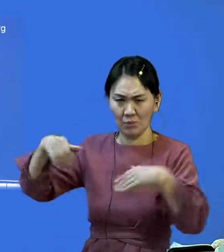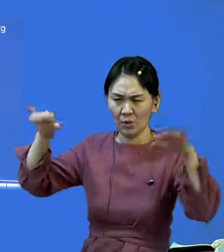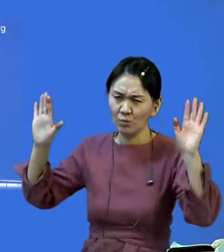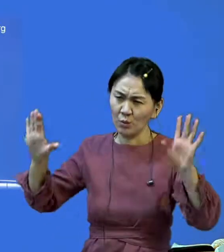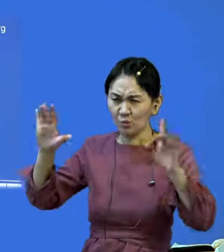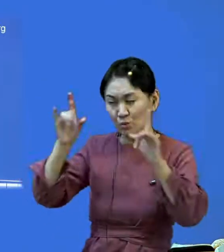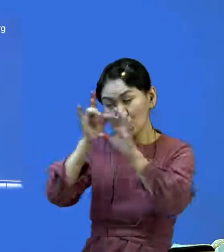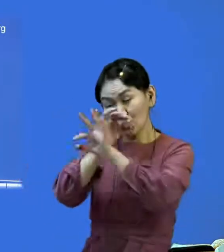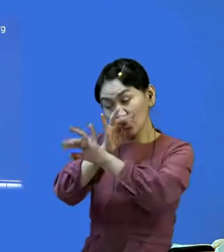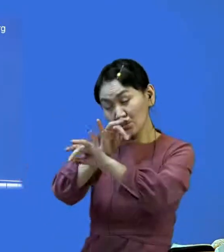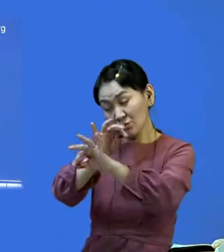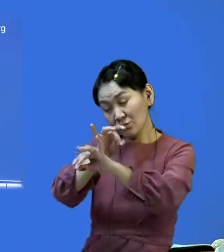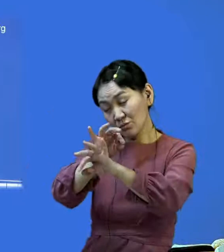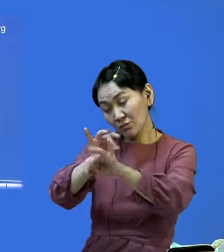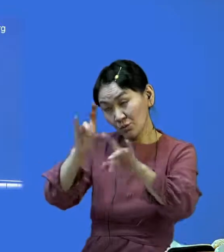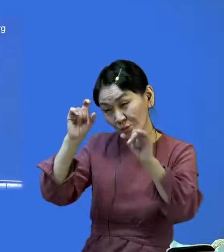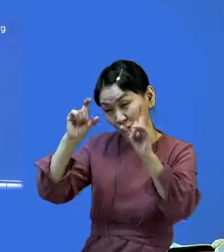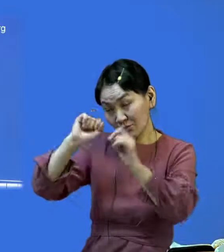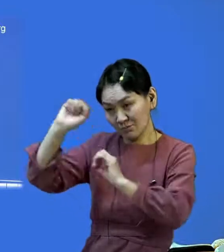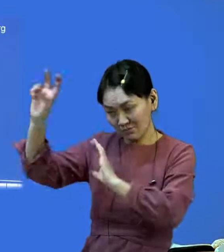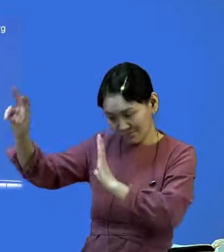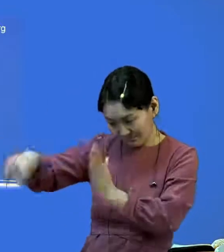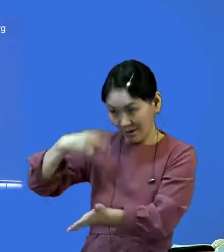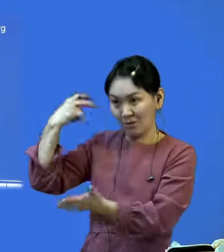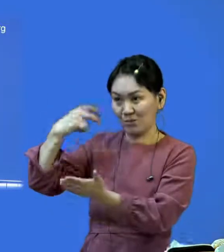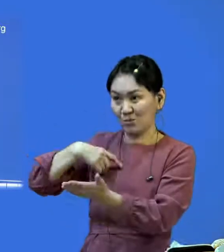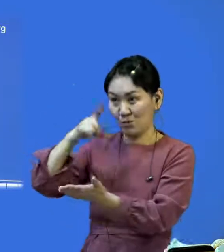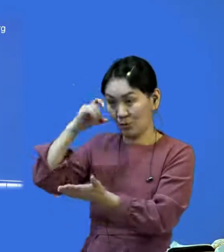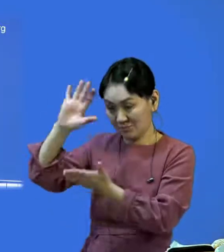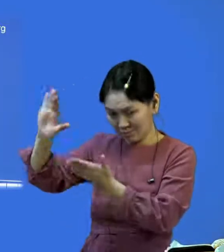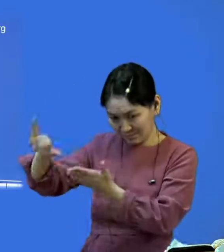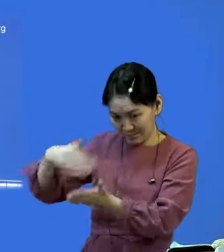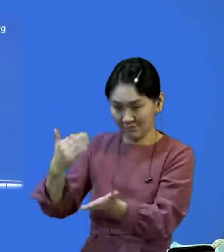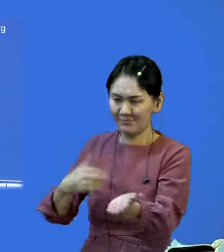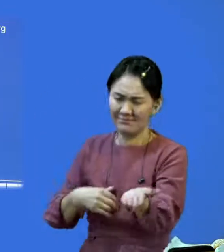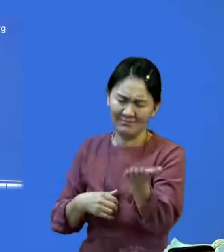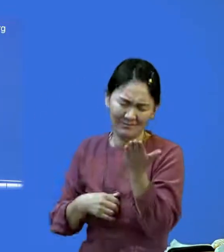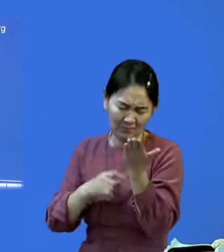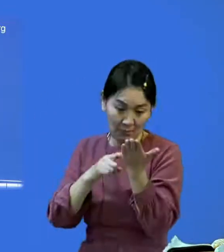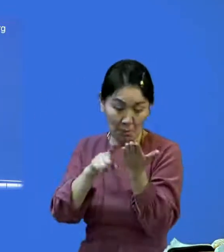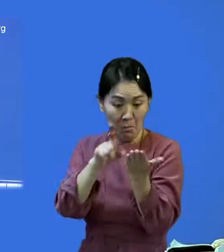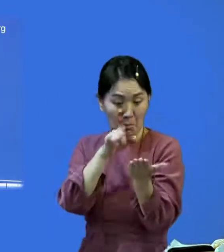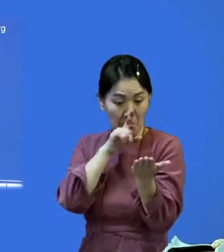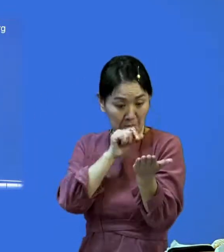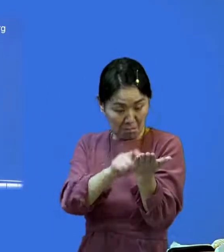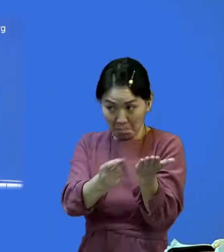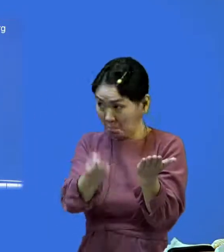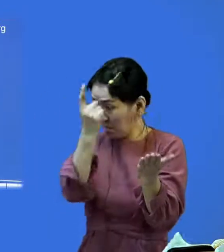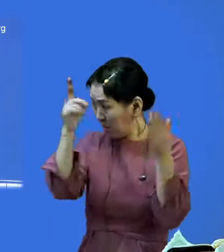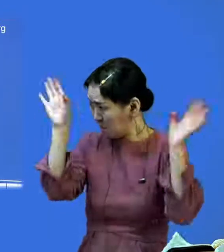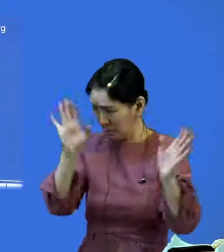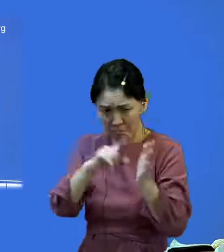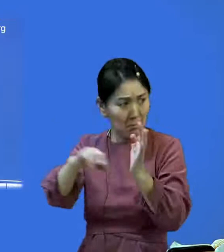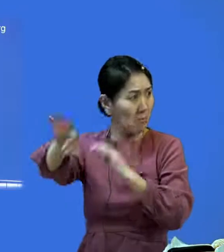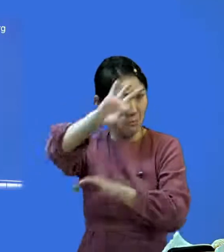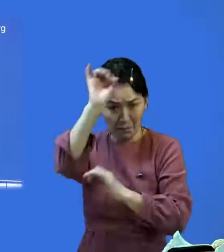шуудын зургийг төрөл төрлөөр ингээд зургийг нь явуулсан. Оо тийм гоё шувууд бас байдгийн байна гэж би анхудаа